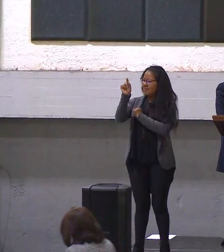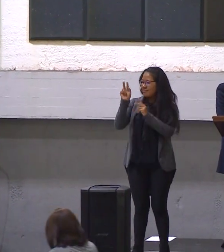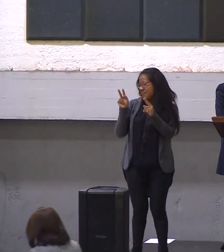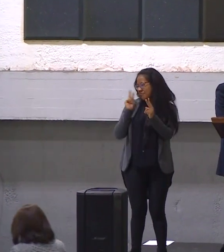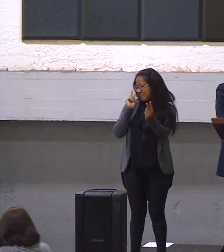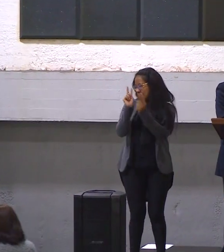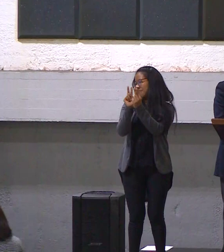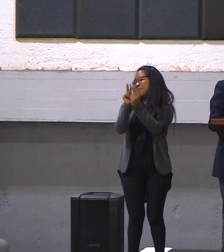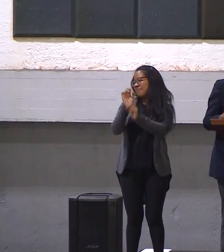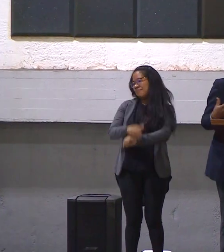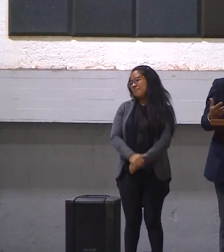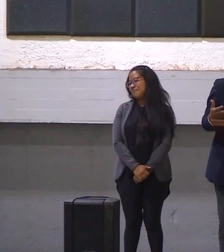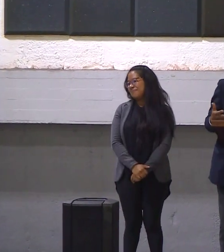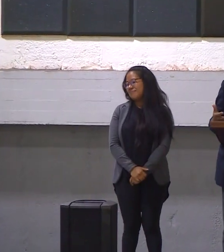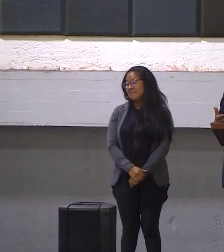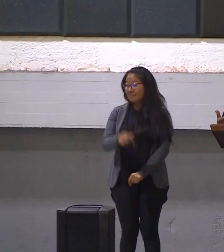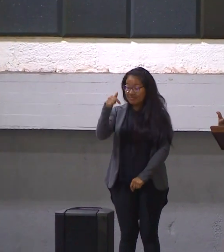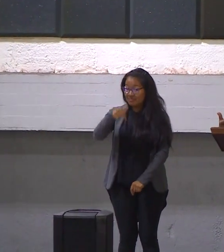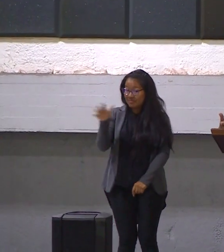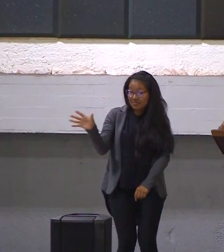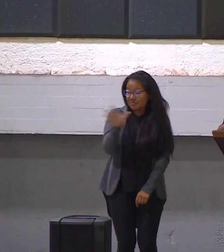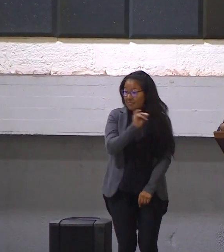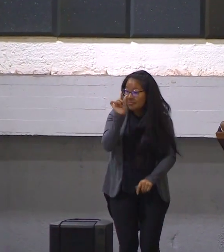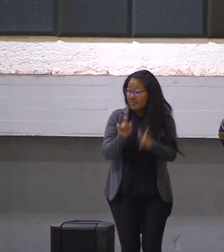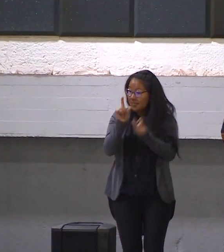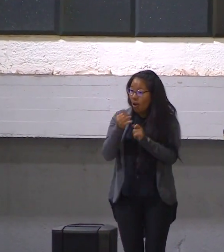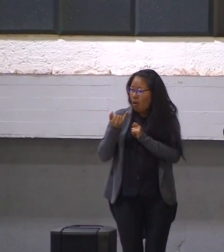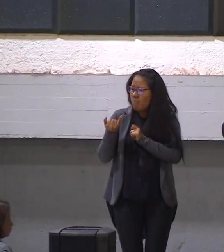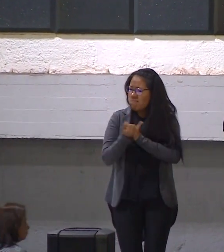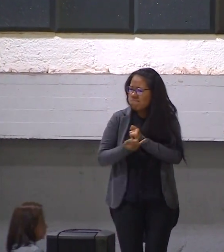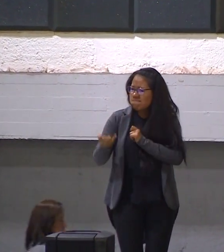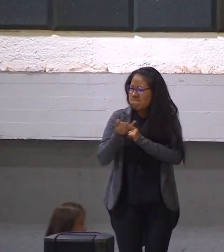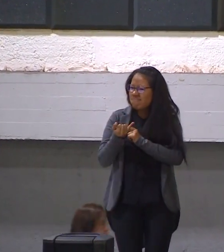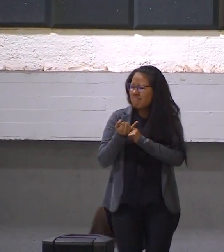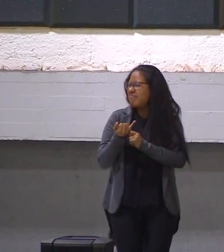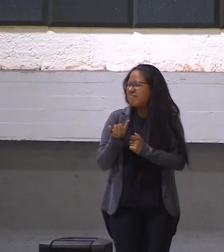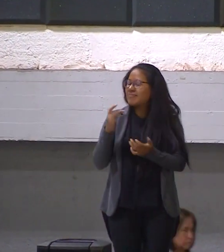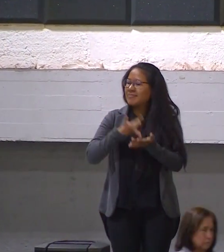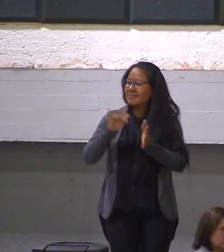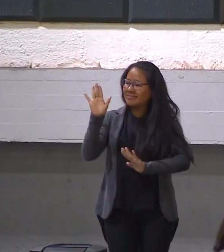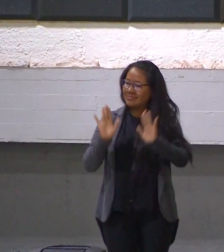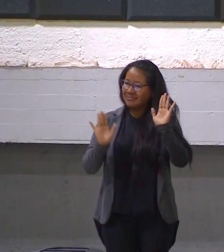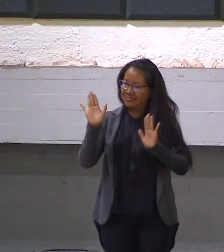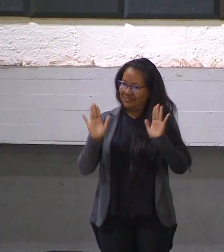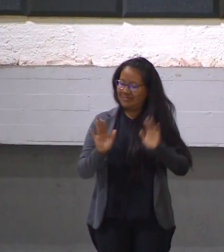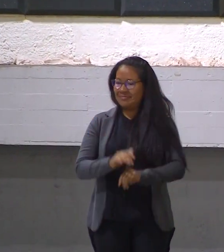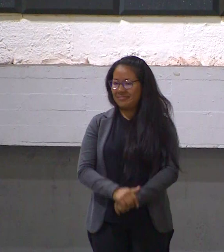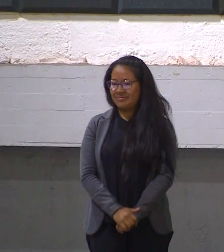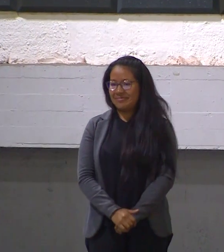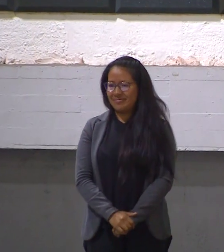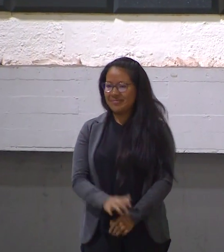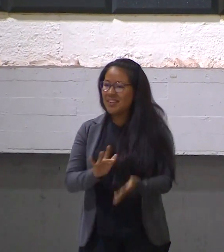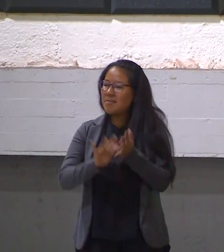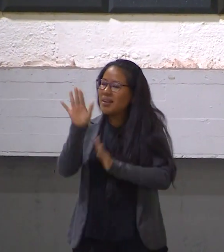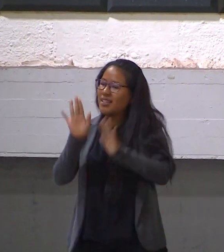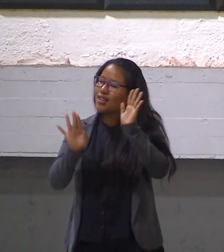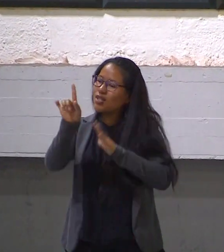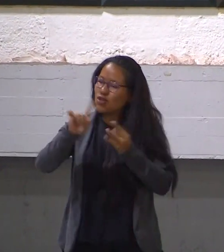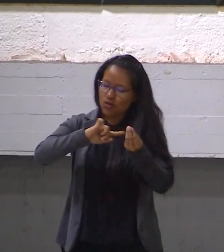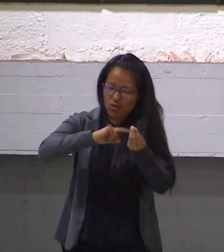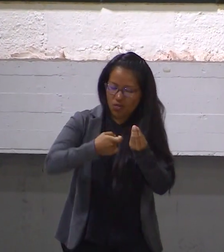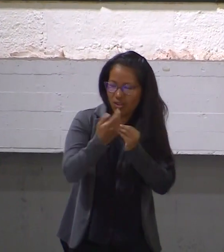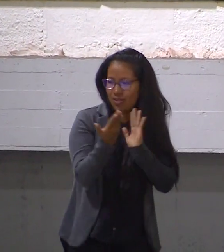en donde todos los que estamos aquí estamos partícipes de un objeto de estudio